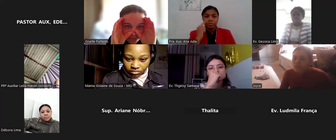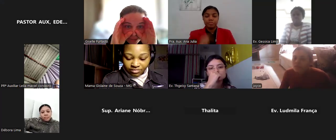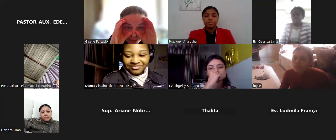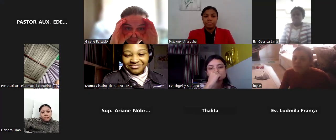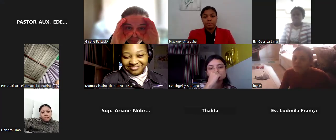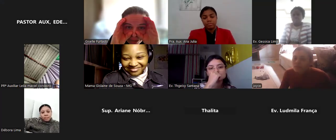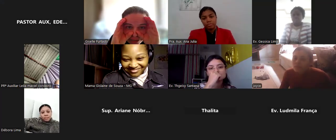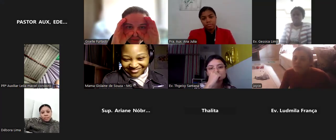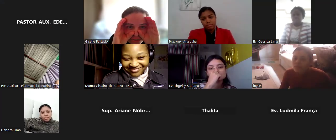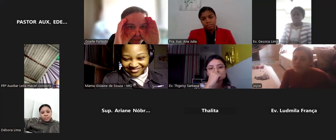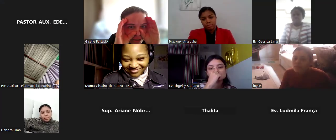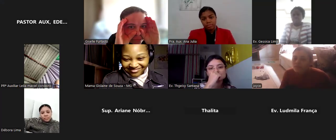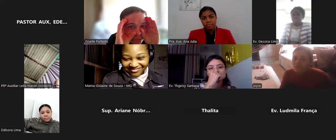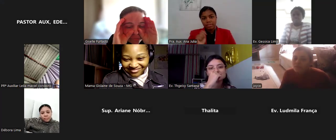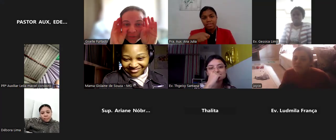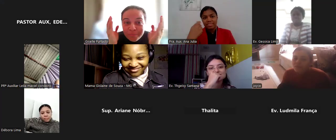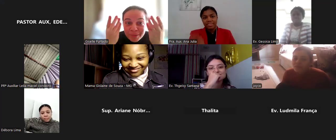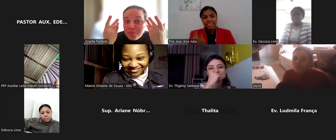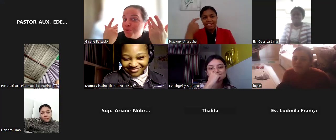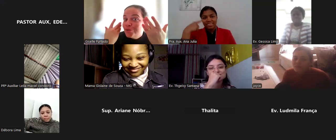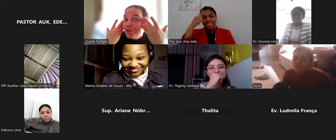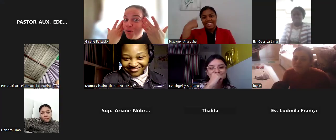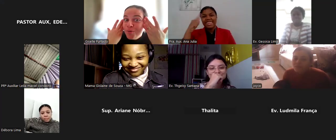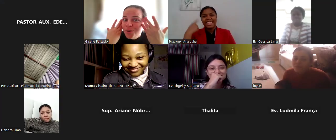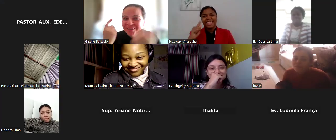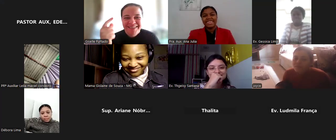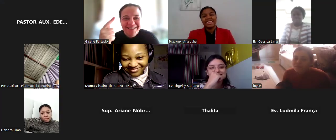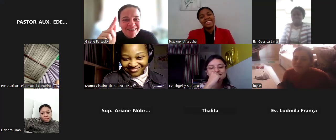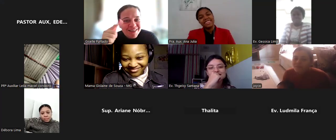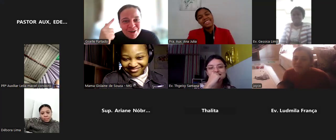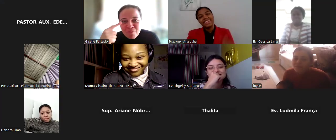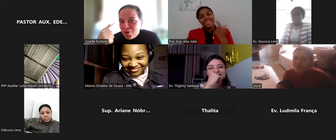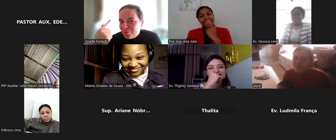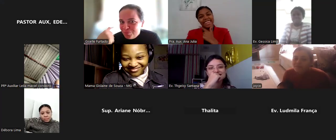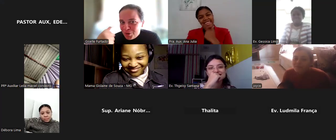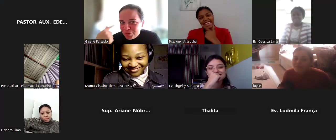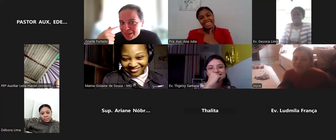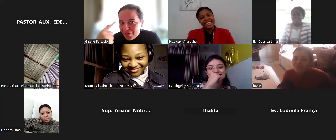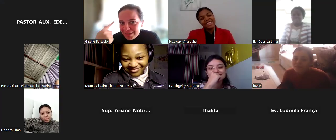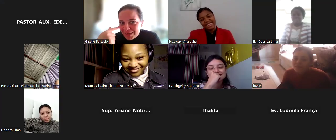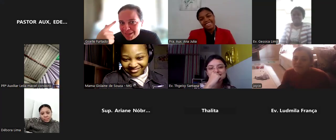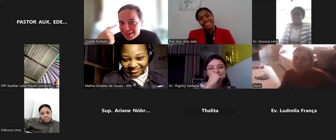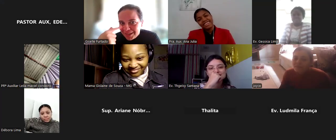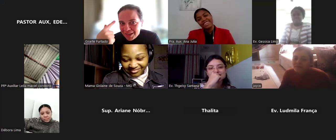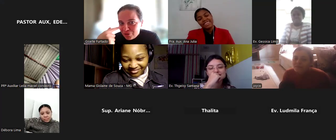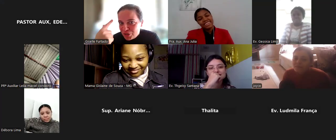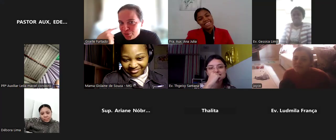que ele é bem discreto, meu olho é bem proporcional, meu. Então, meu sinal é esse aqui, é o G no